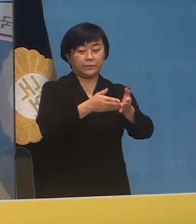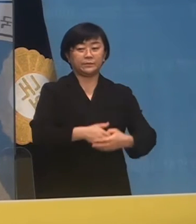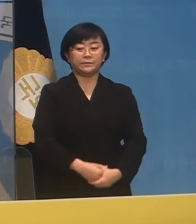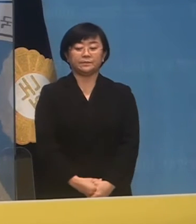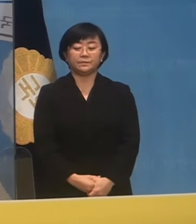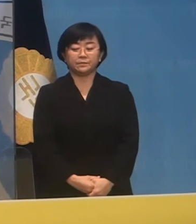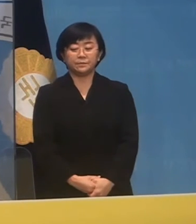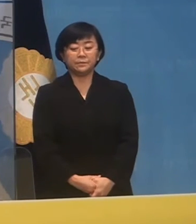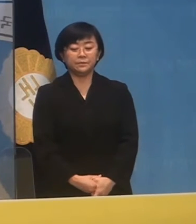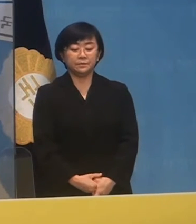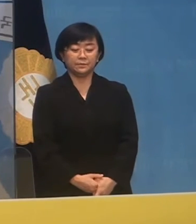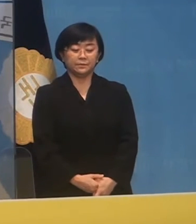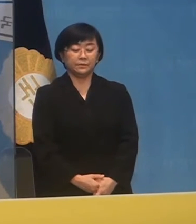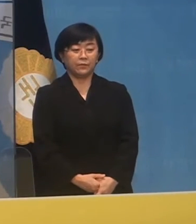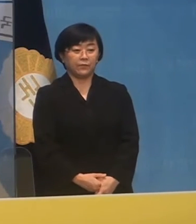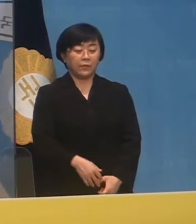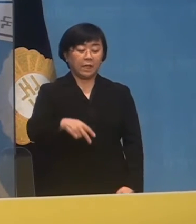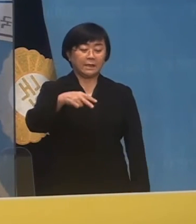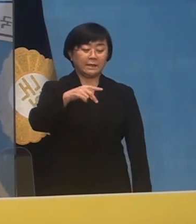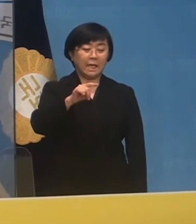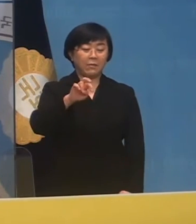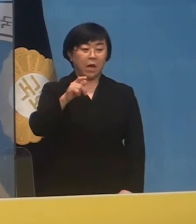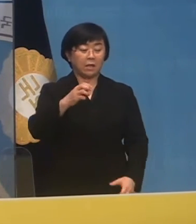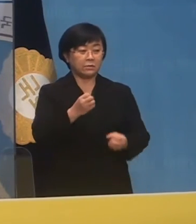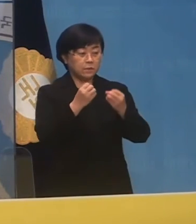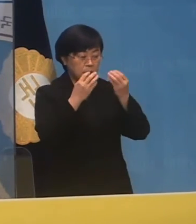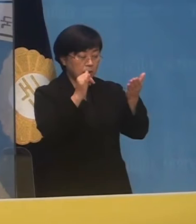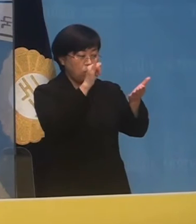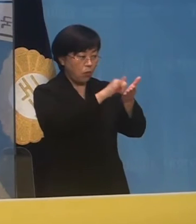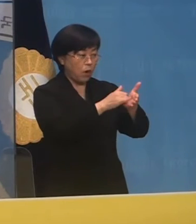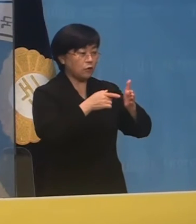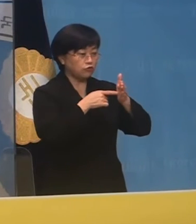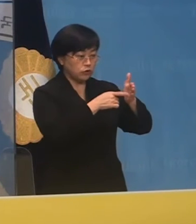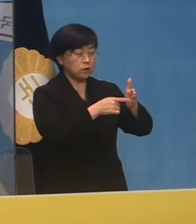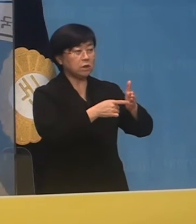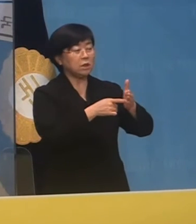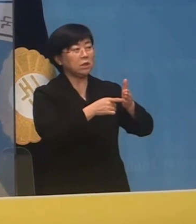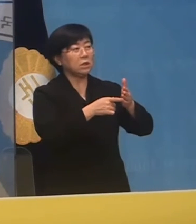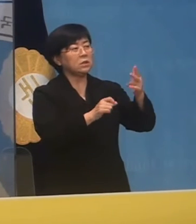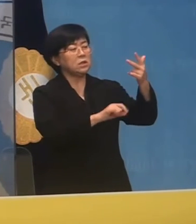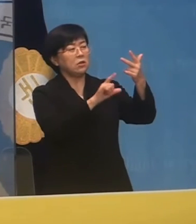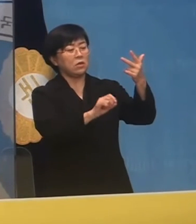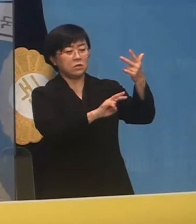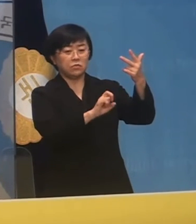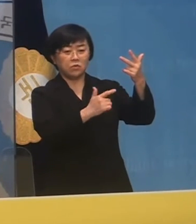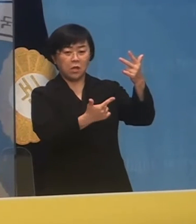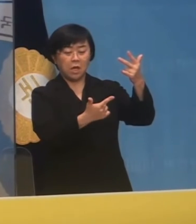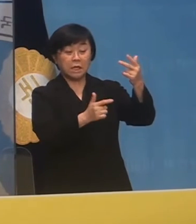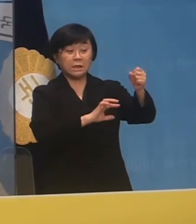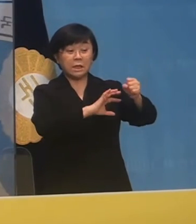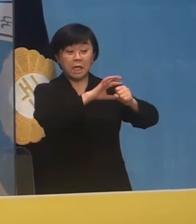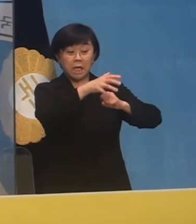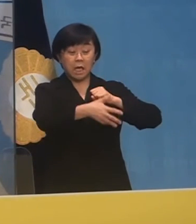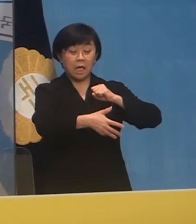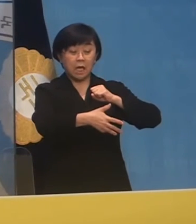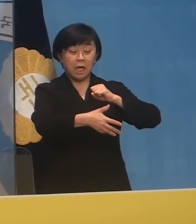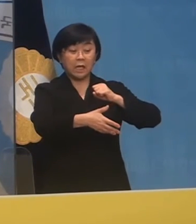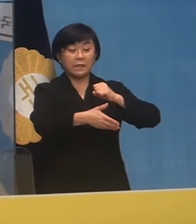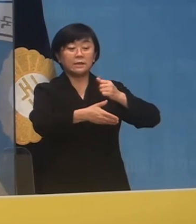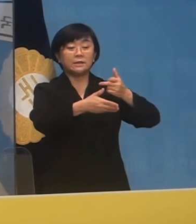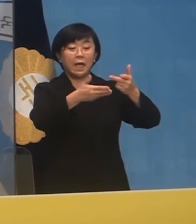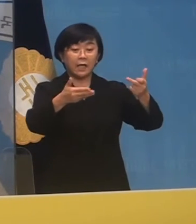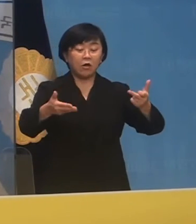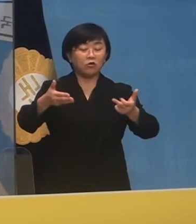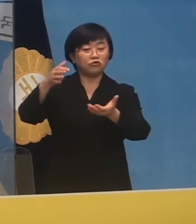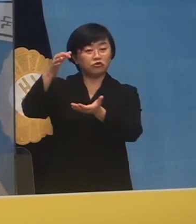촉구합니다. 새만금 신공항의 주지는 지난 7월 26일 세계 자연유산으로